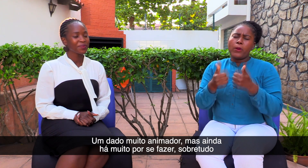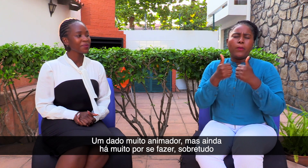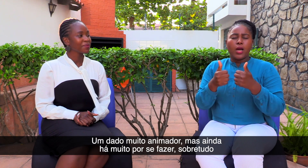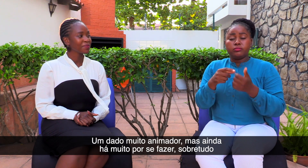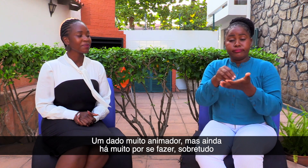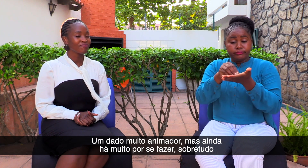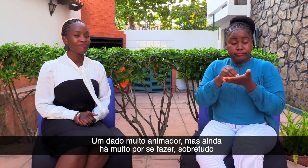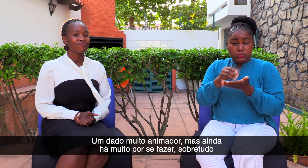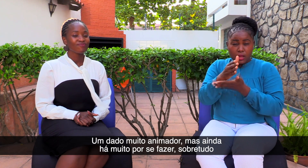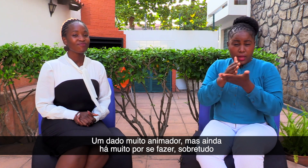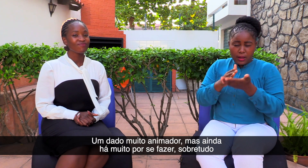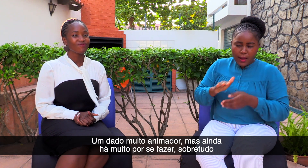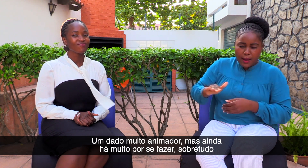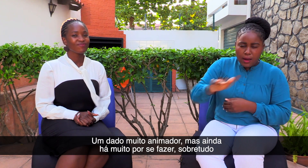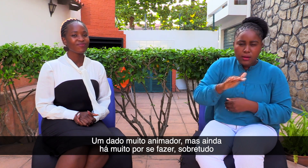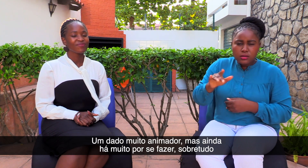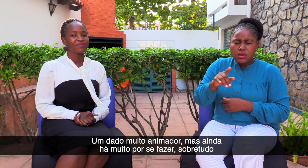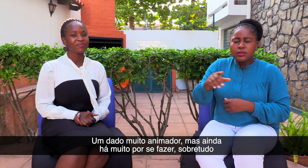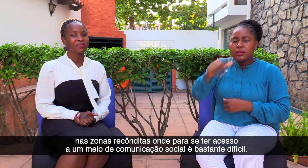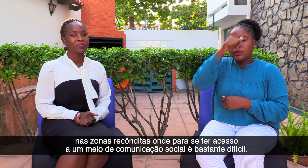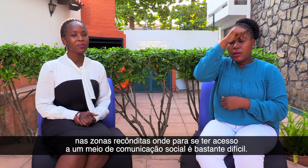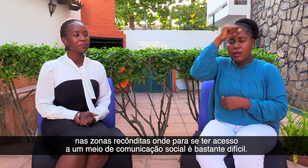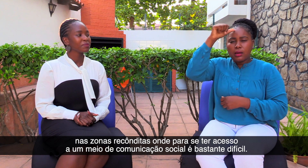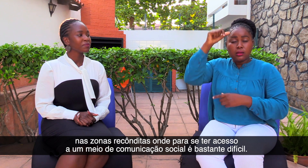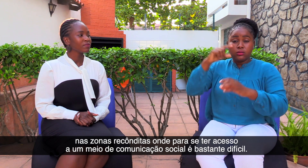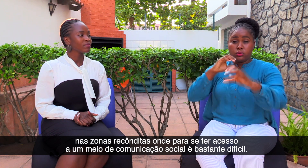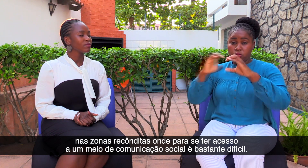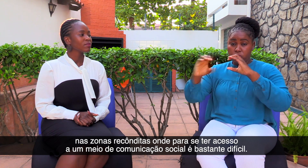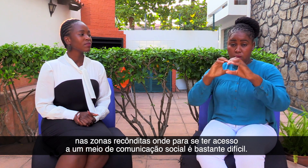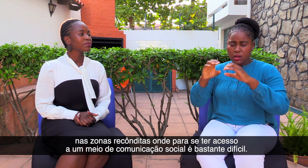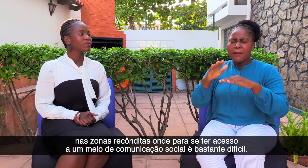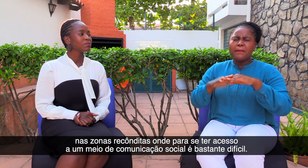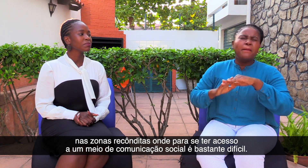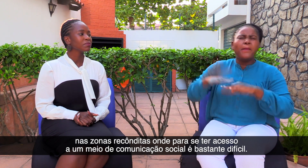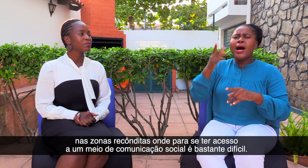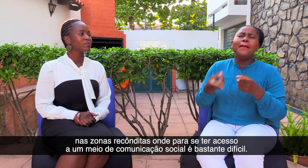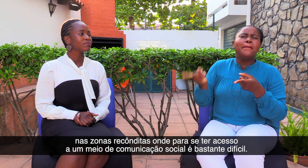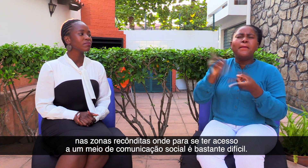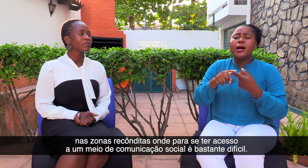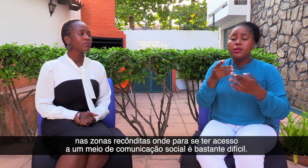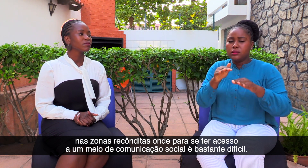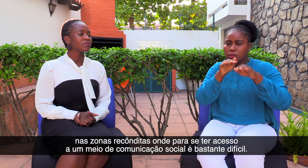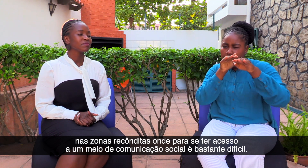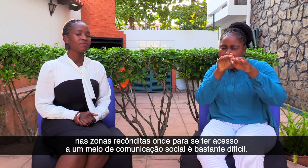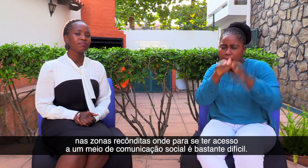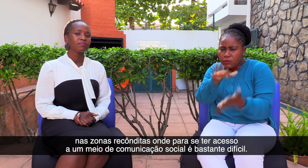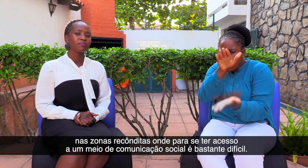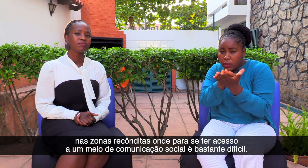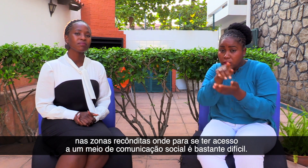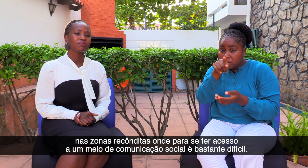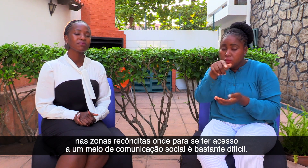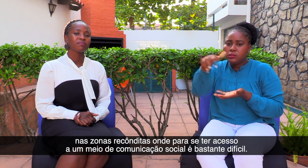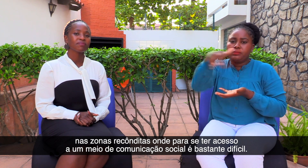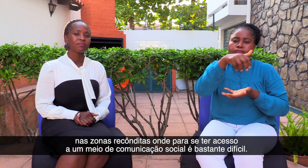dado muito animador, mas ainda há muito por se fazer, sobretudo nas zonas recônditas, onde para se ter acesso a um meio